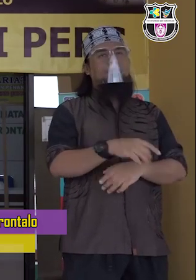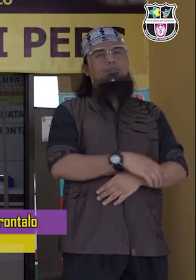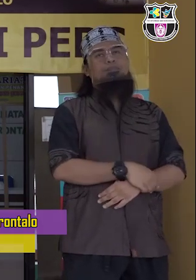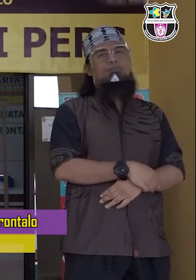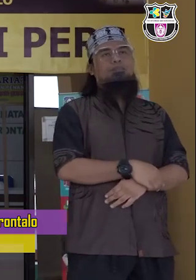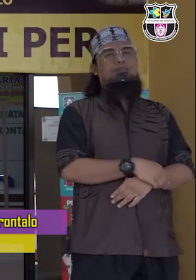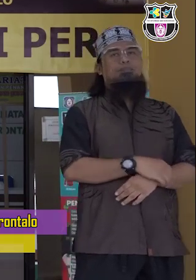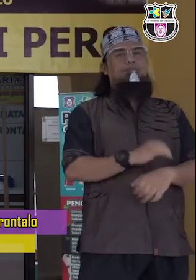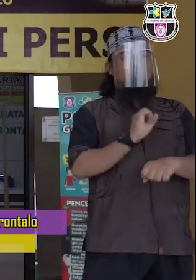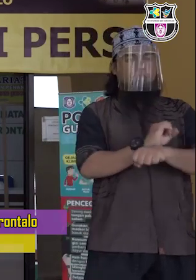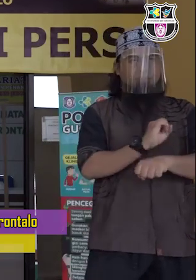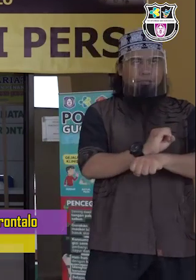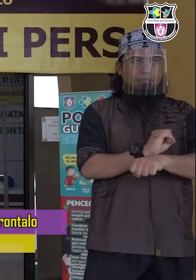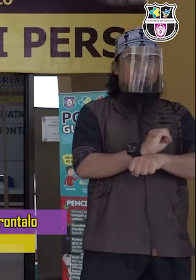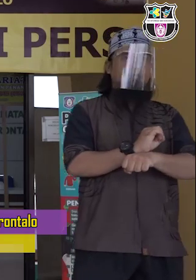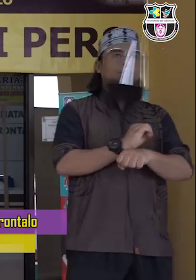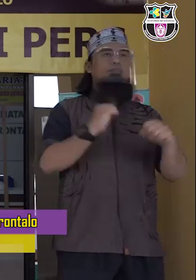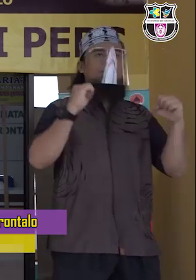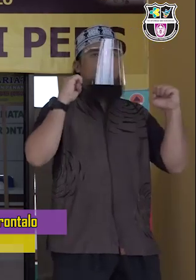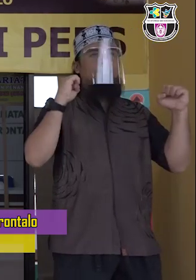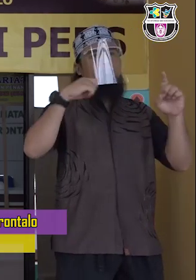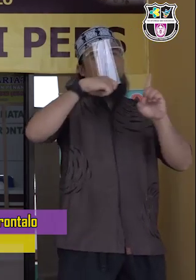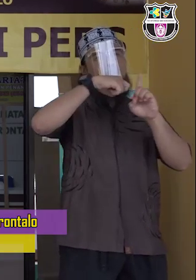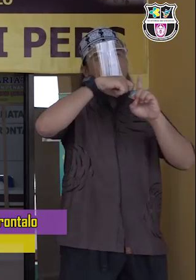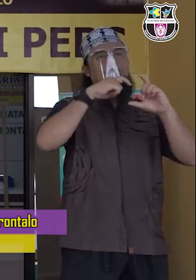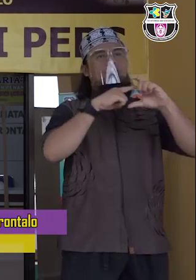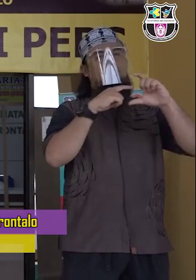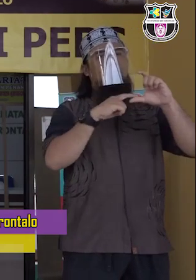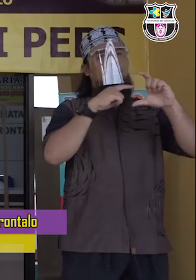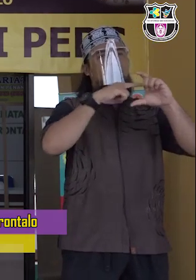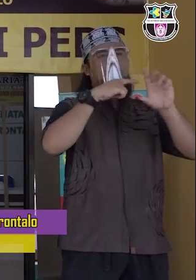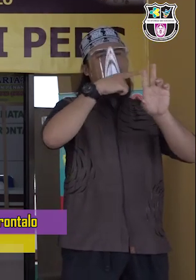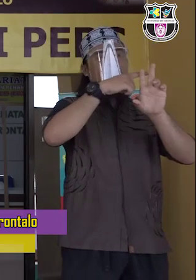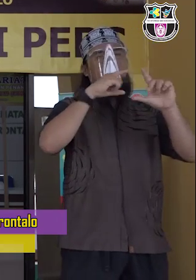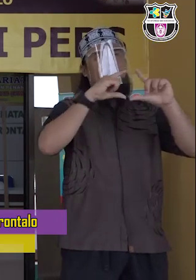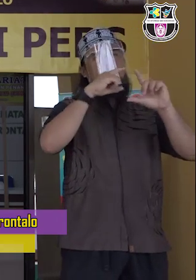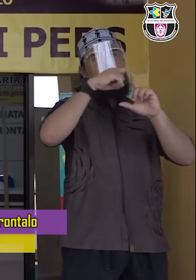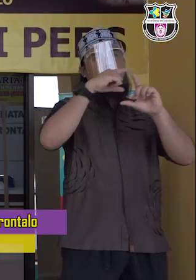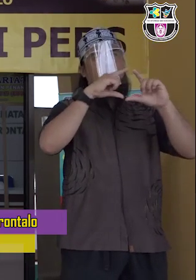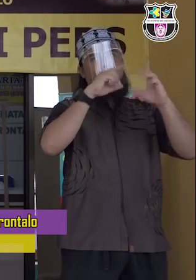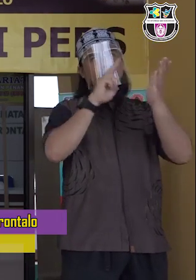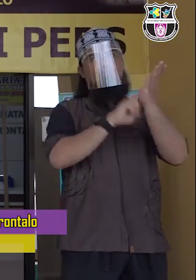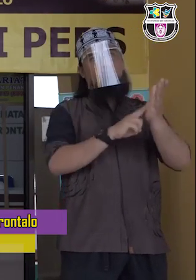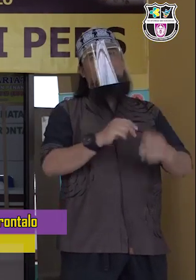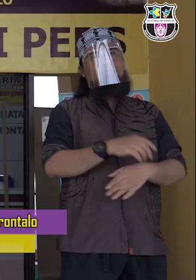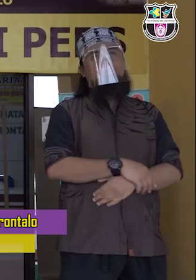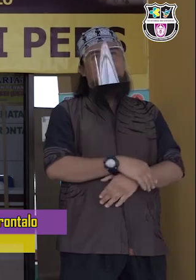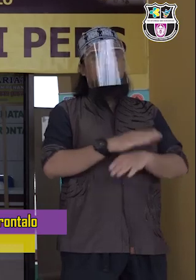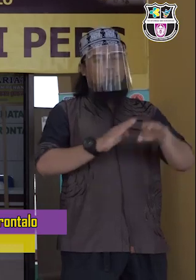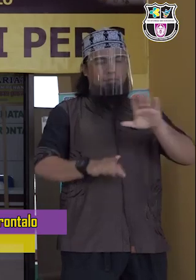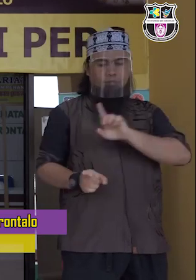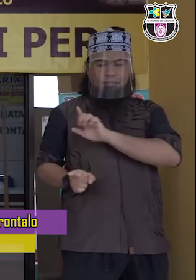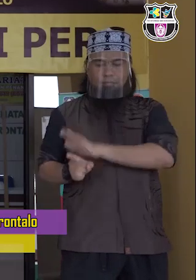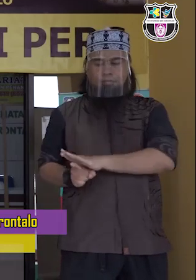merupakan nakes atau tenaga kesehatan dan sementara dirawat di Rumah Sakit Hasri Ainun